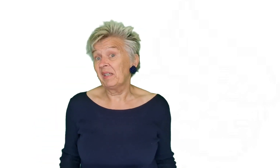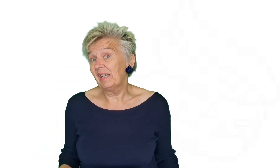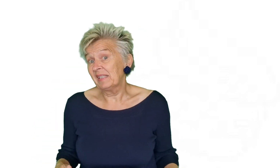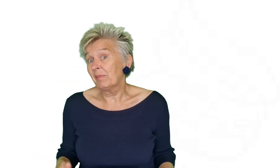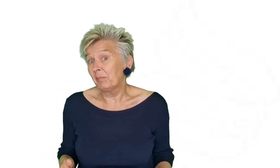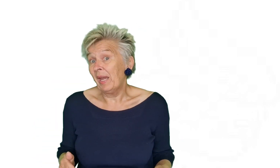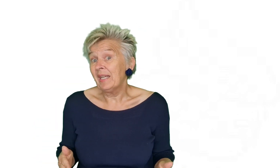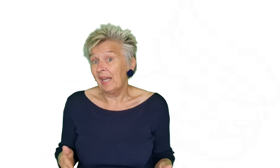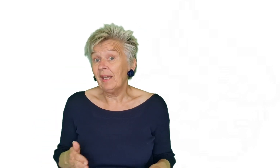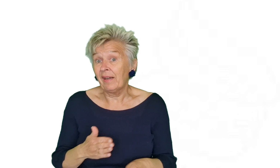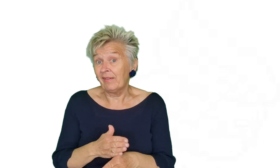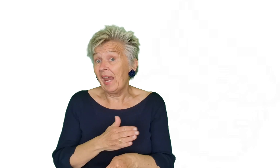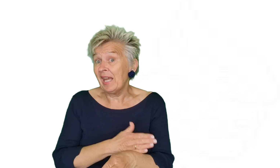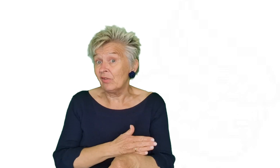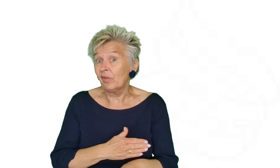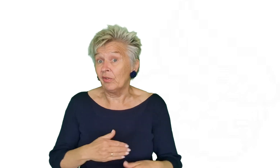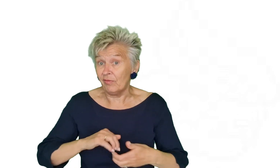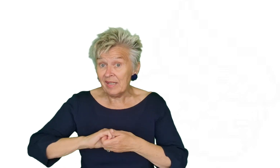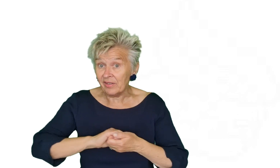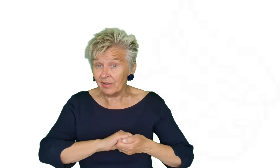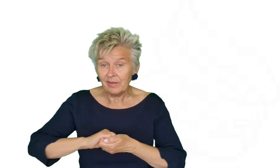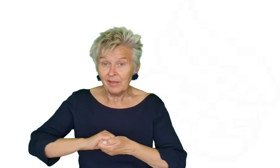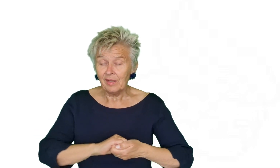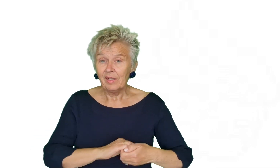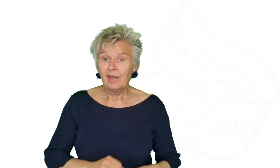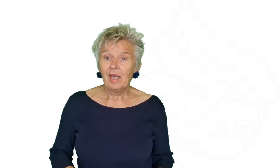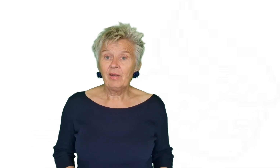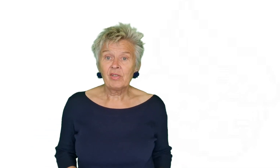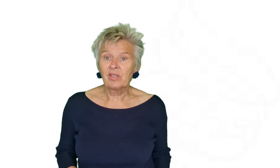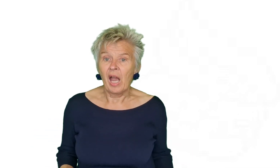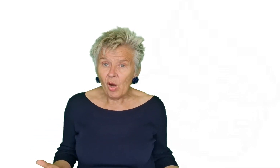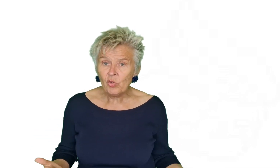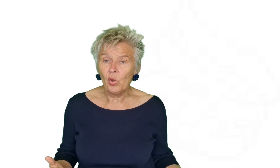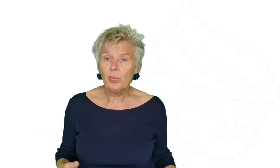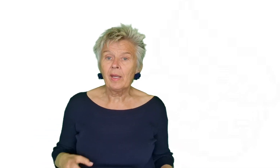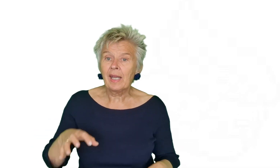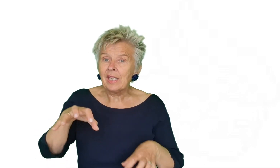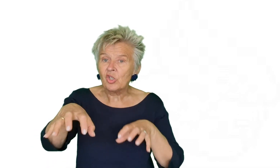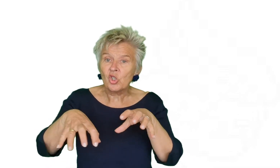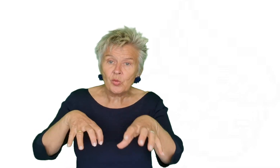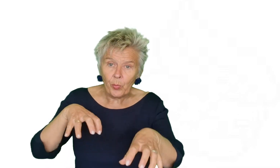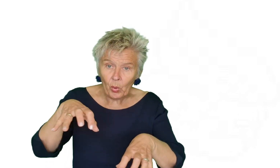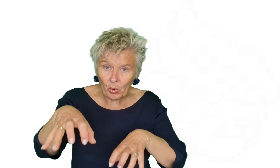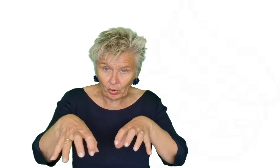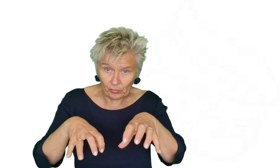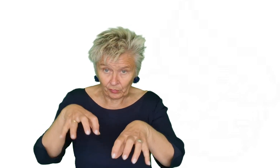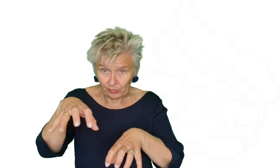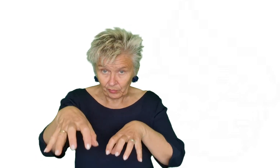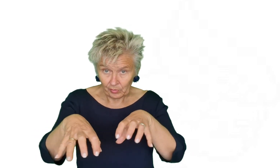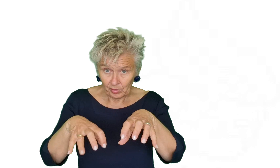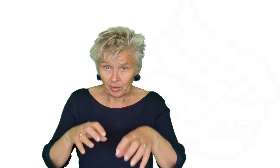zeg maar, bijna hè, aan het eind van de winter. En er was het hout op en dan gingen ze sprokkelen.